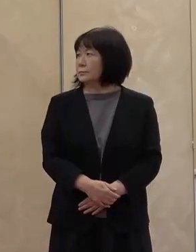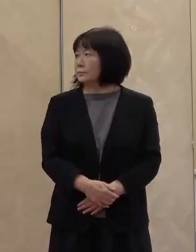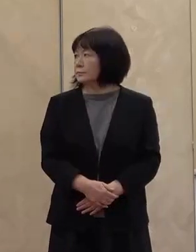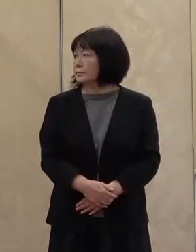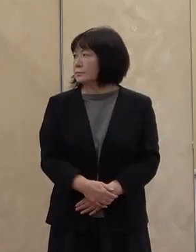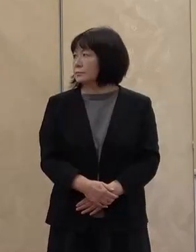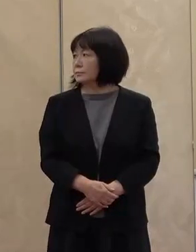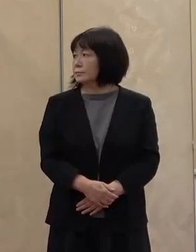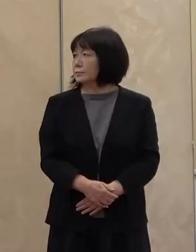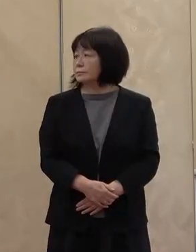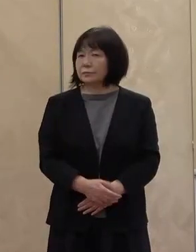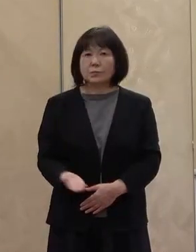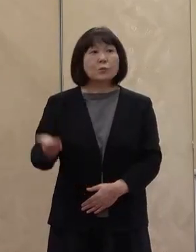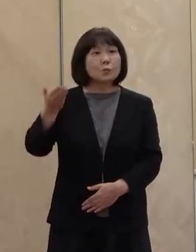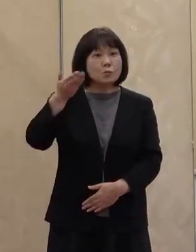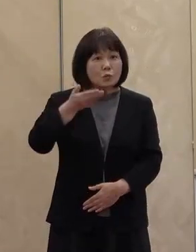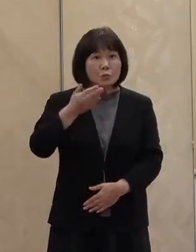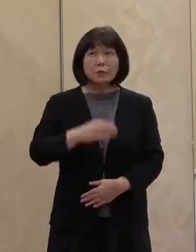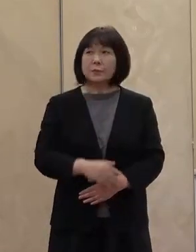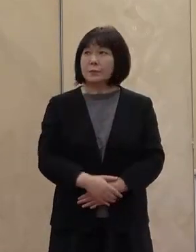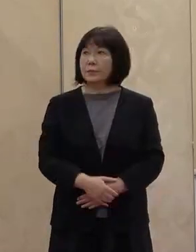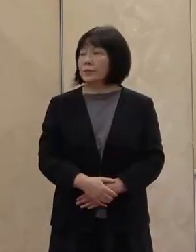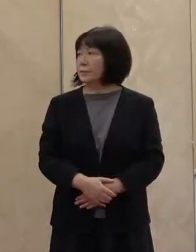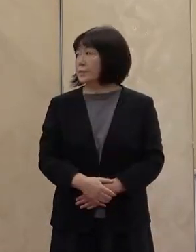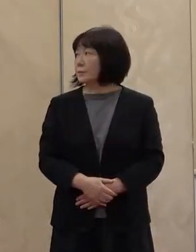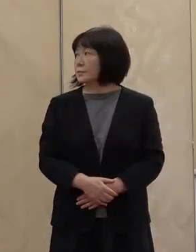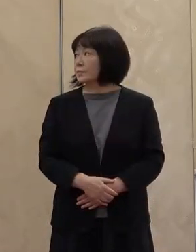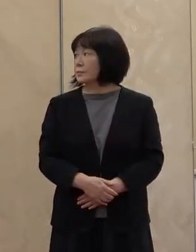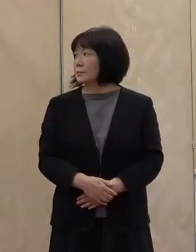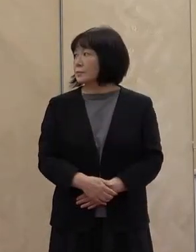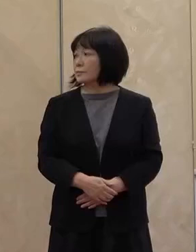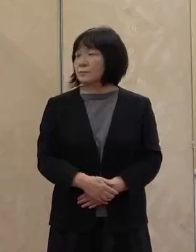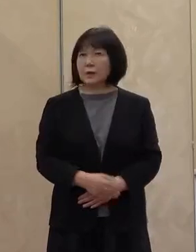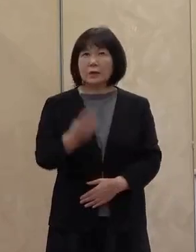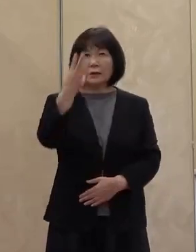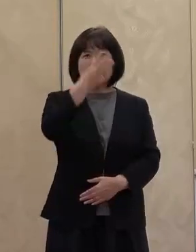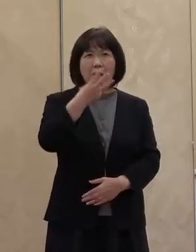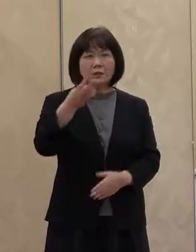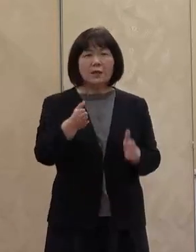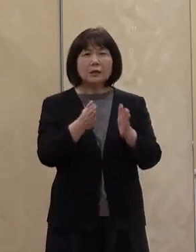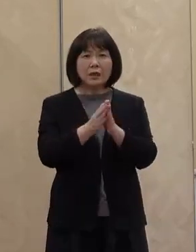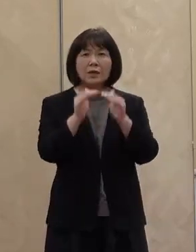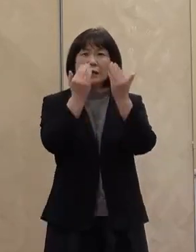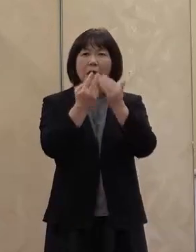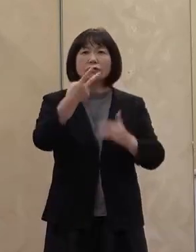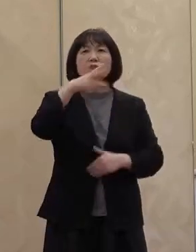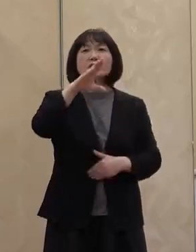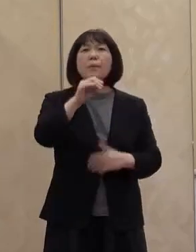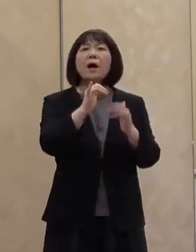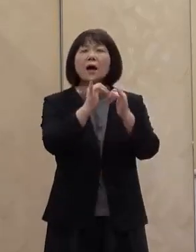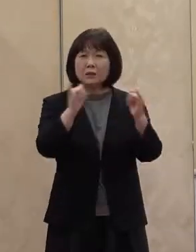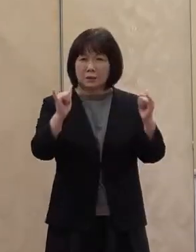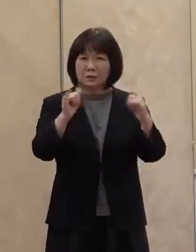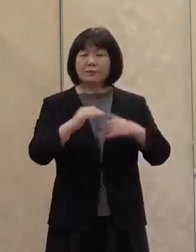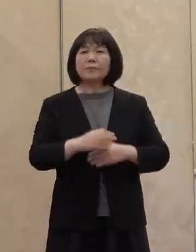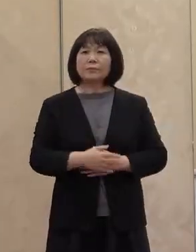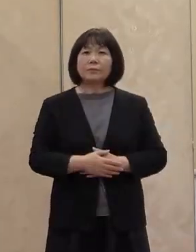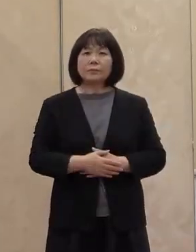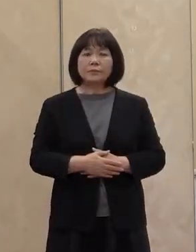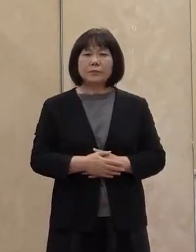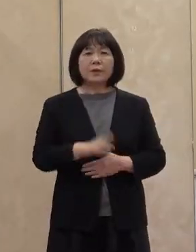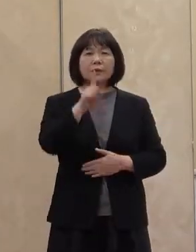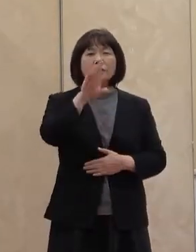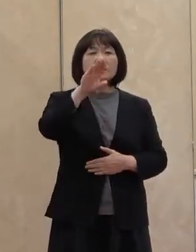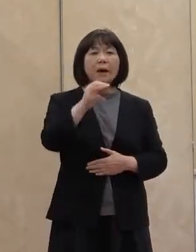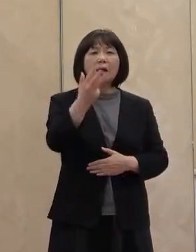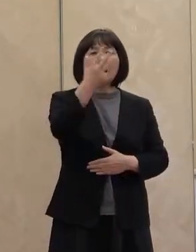あ、次のやつですかね、次のやついいですか、が3000人足して、それ約2万ですけども、この1万8000人